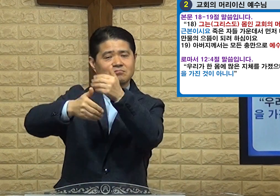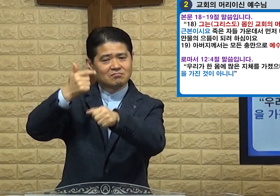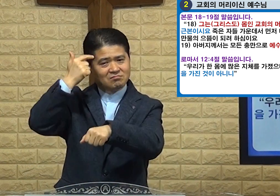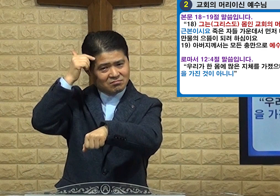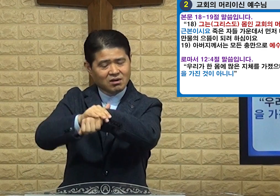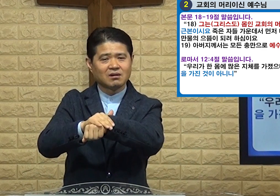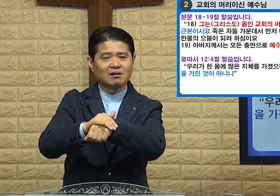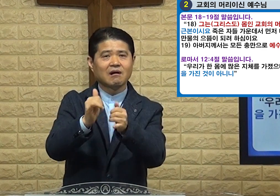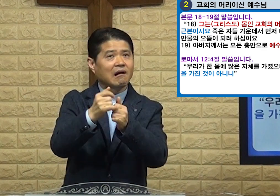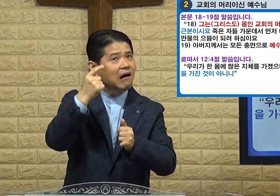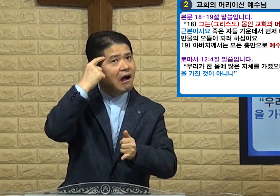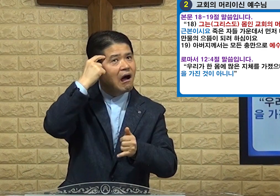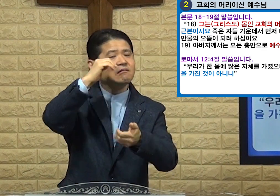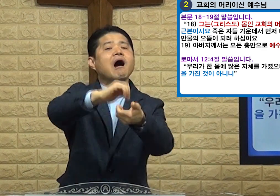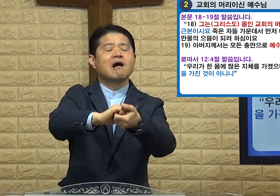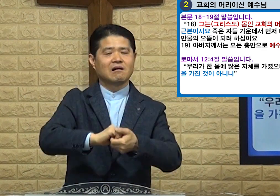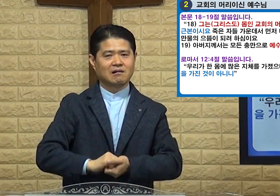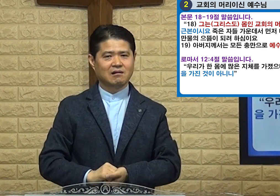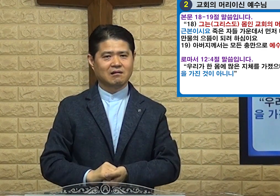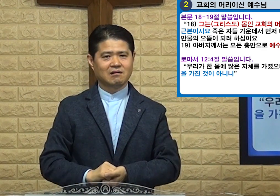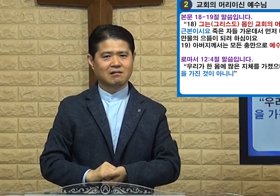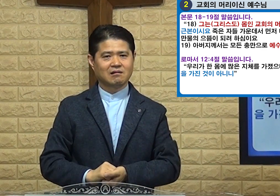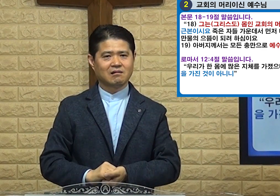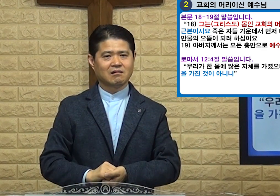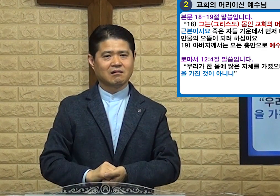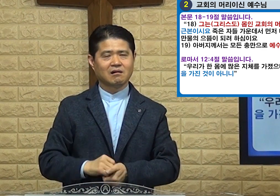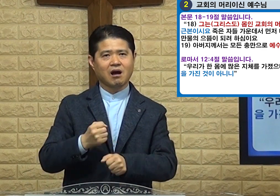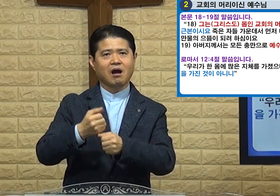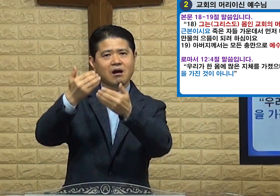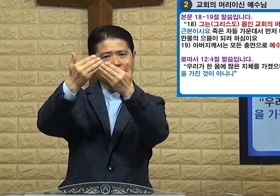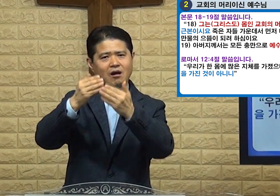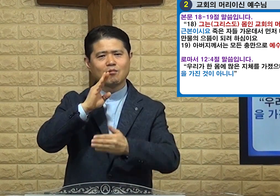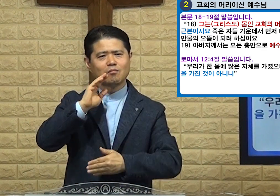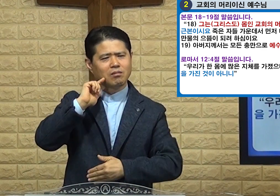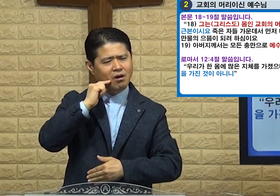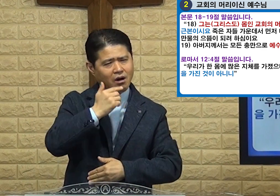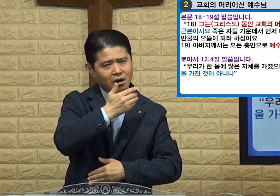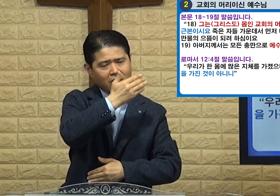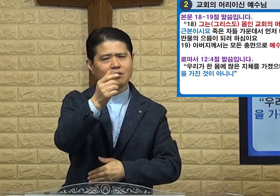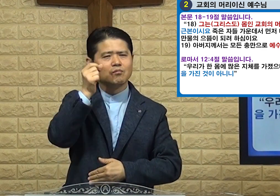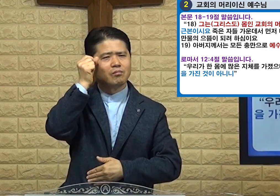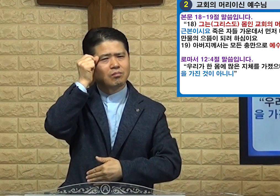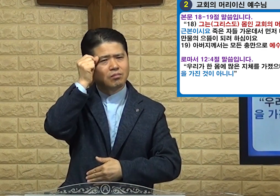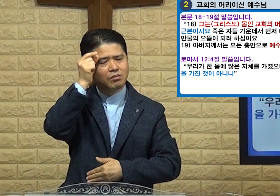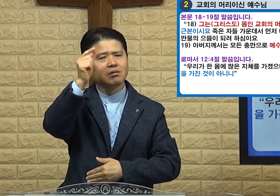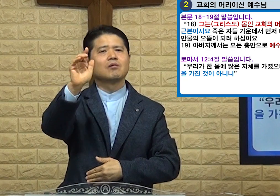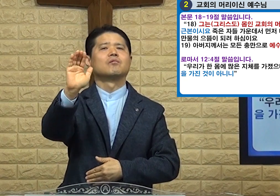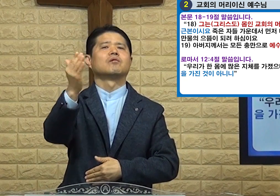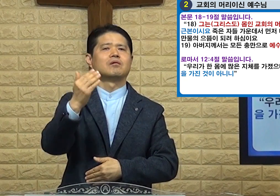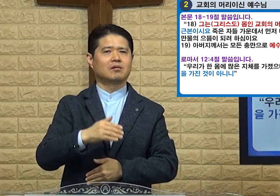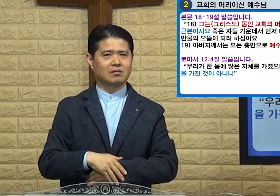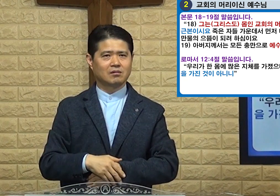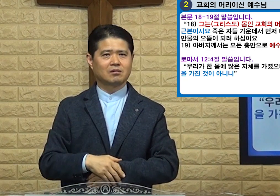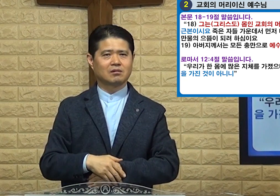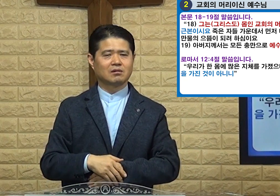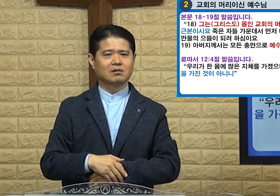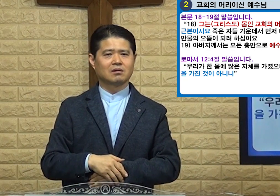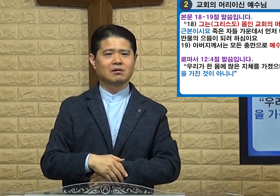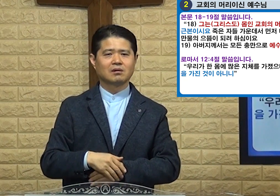우리가 하나님의 지혜로 인해서 생긴 것이지만 우리 사람의 한계가 있는 것입니다. 정말 하나님은